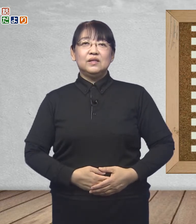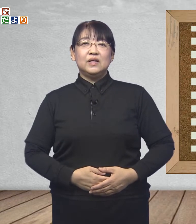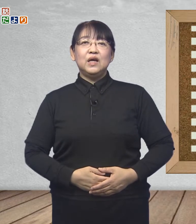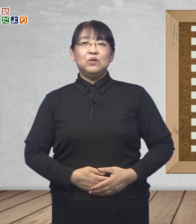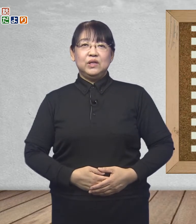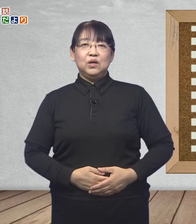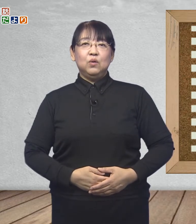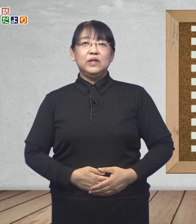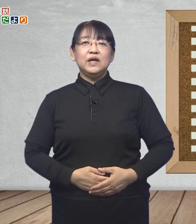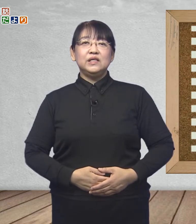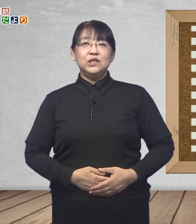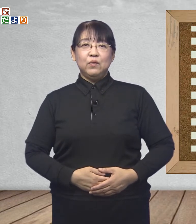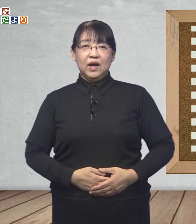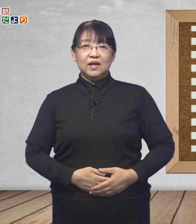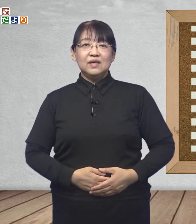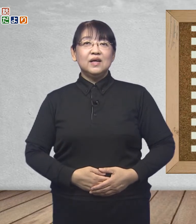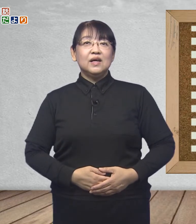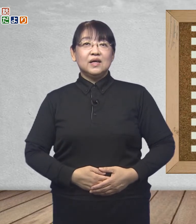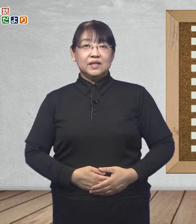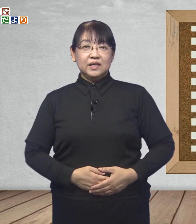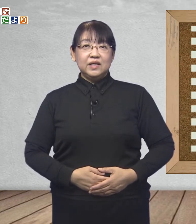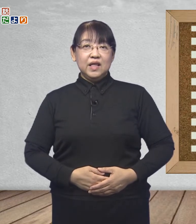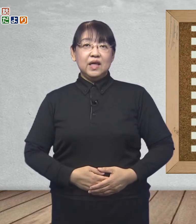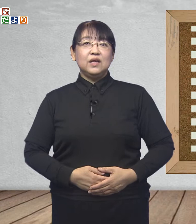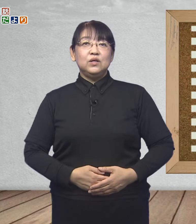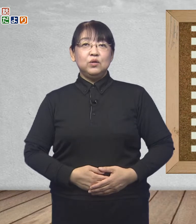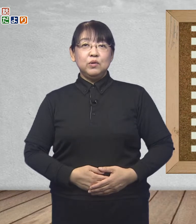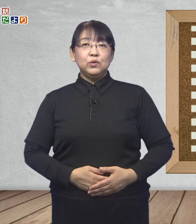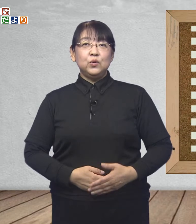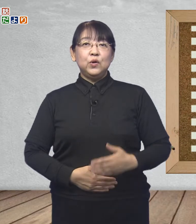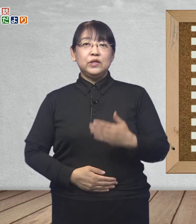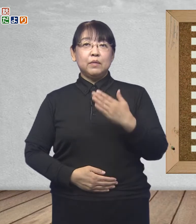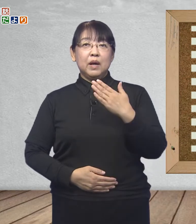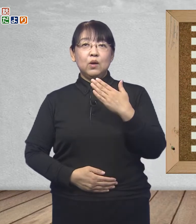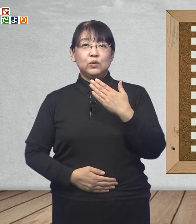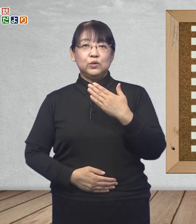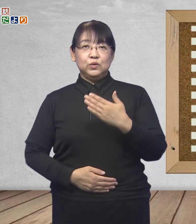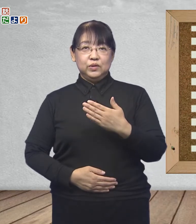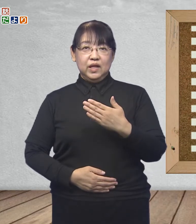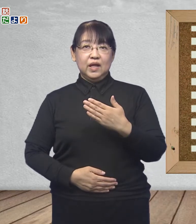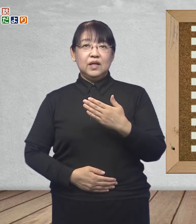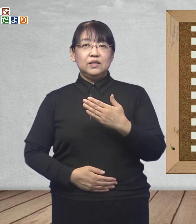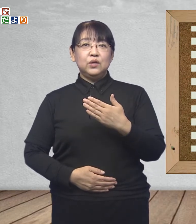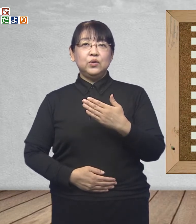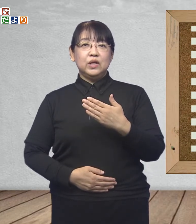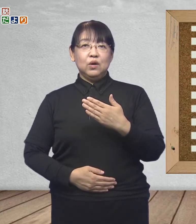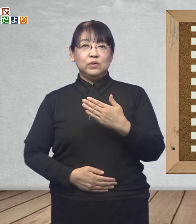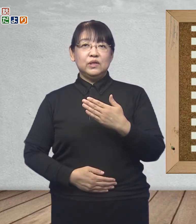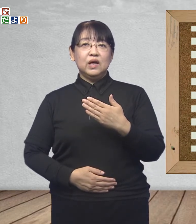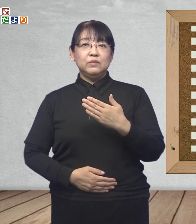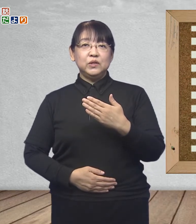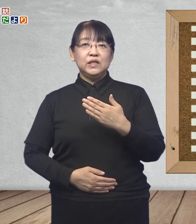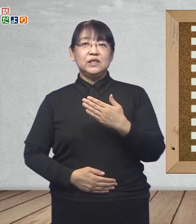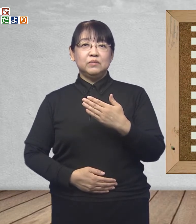最後にお大事には、片手で指を揃えたパーを作って手のひらを内側向きにします